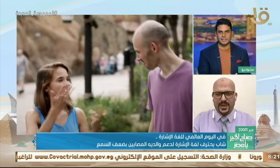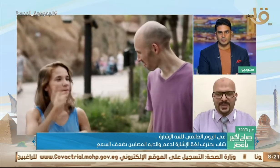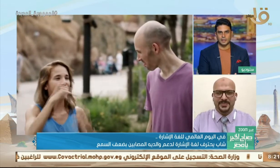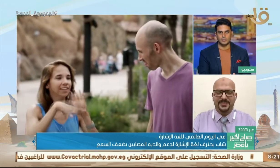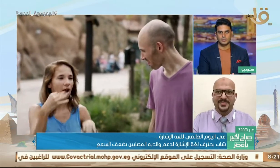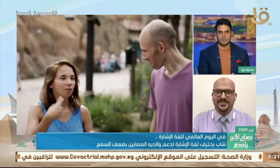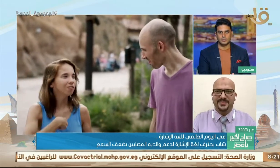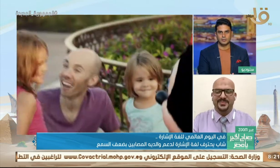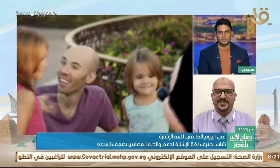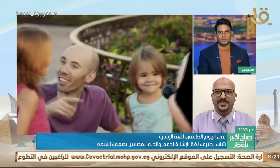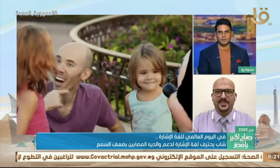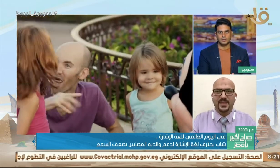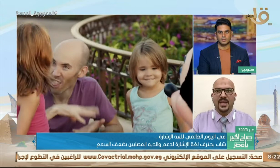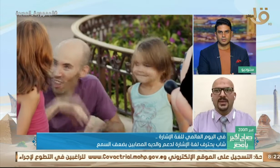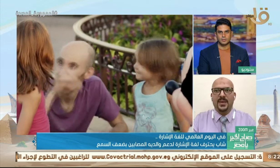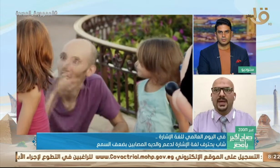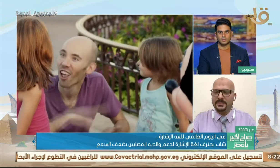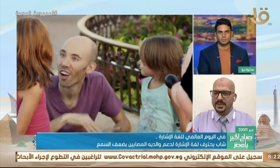للكلمات أي اللي دولة. بنستخدمها،